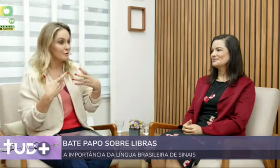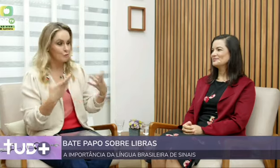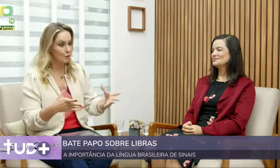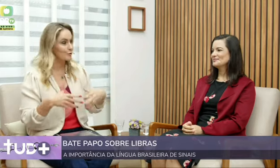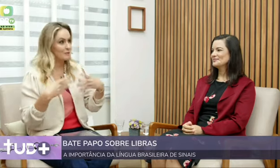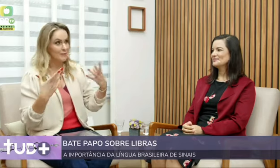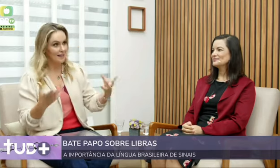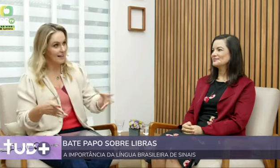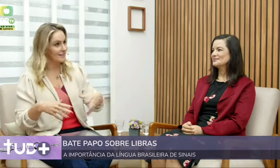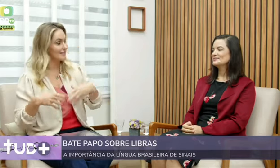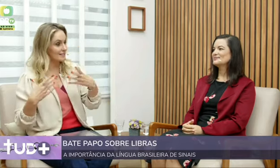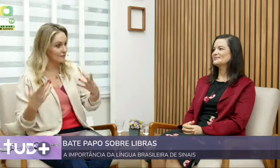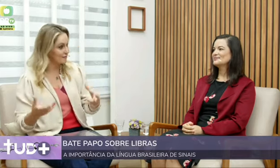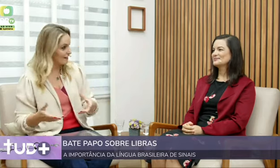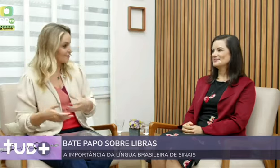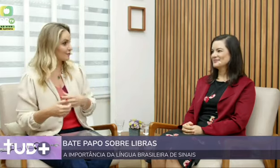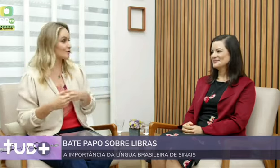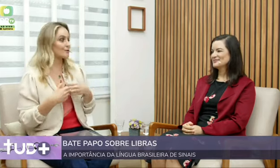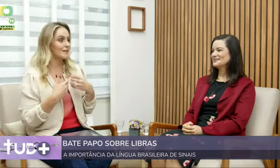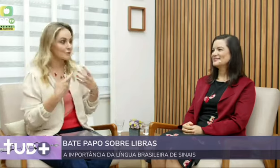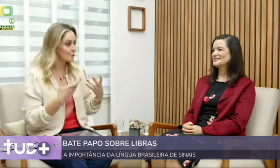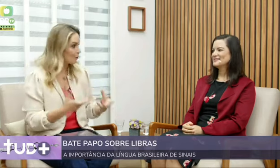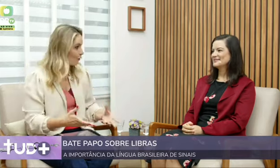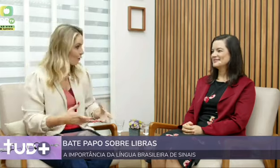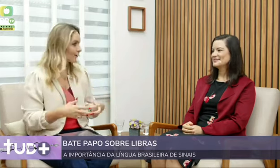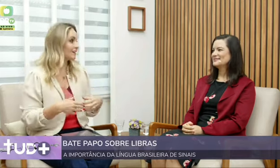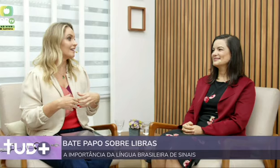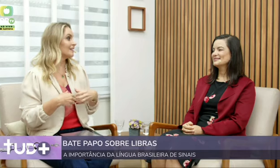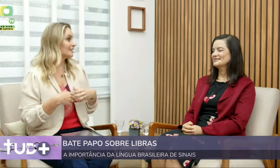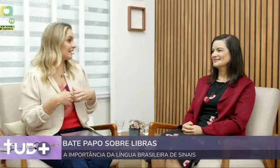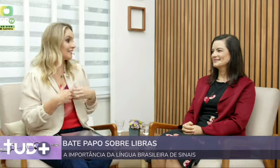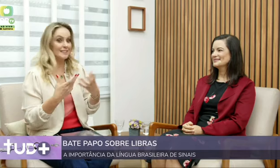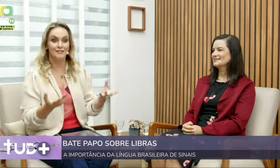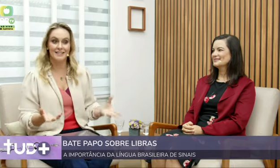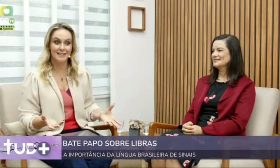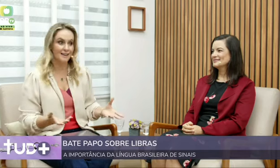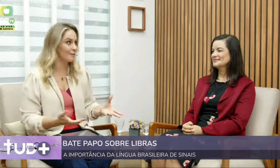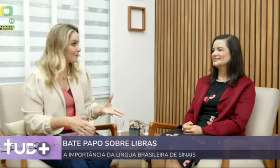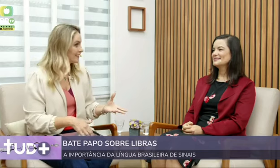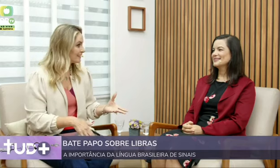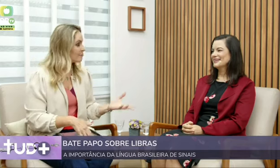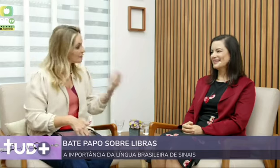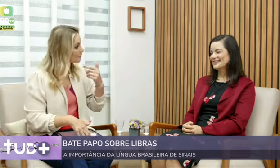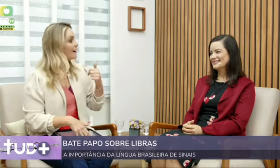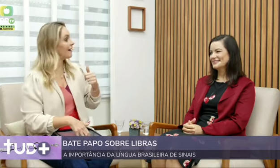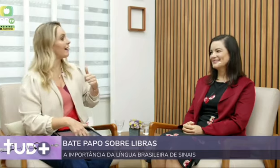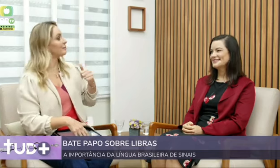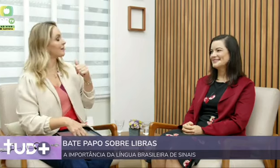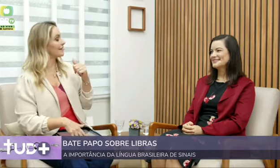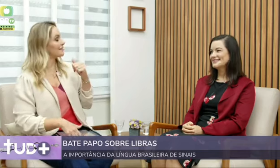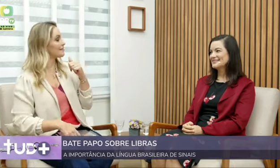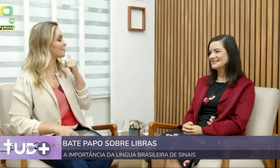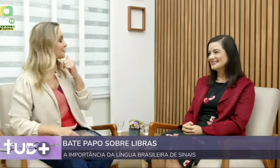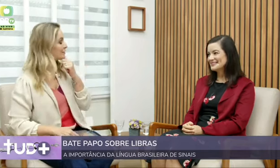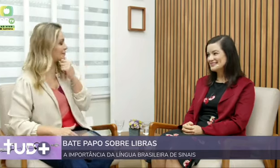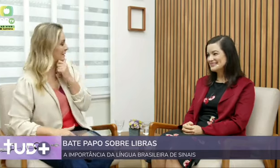em shows, em palestras, eventos, na escola, né, na televisão. Né? Manda um recado para quem está assistindo a